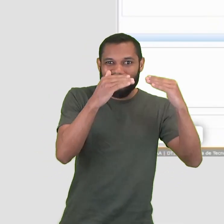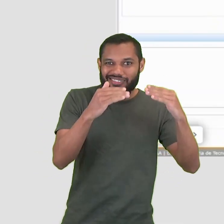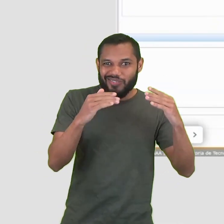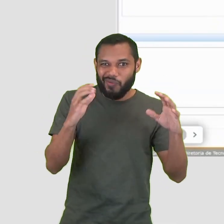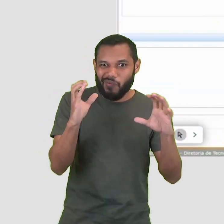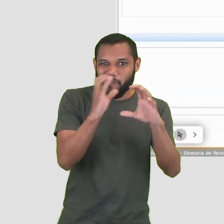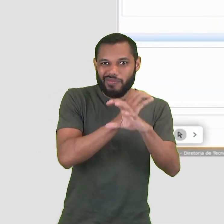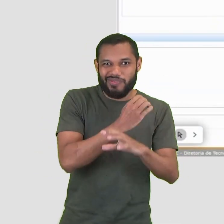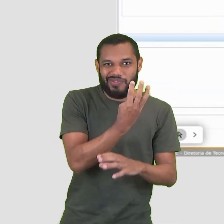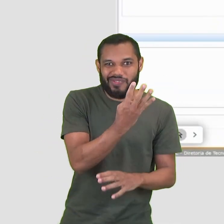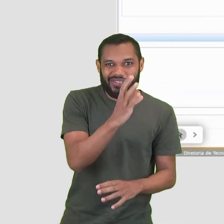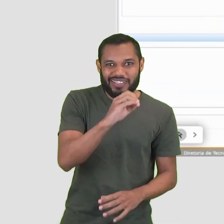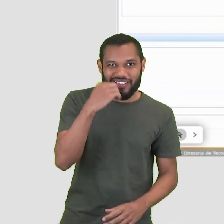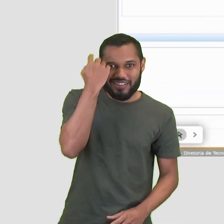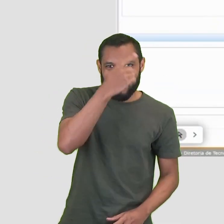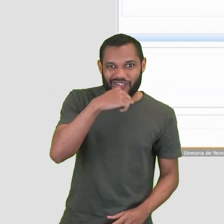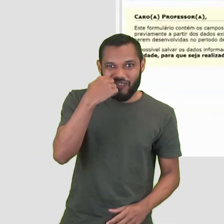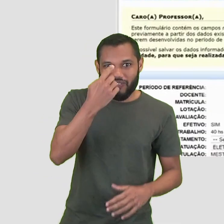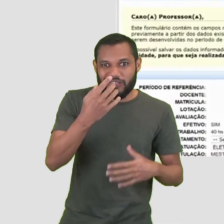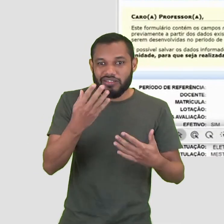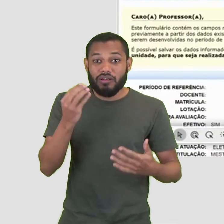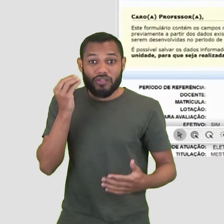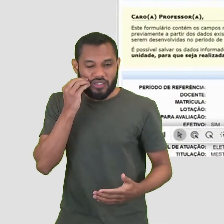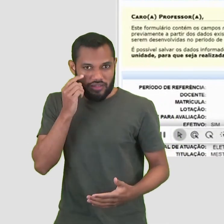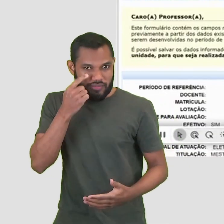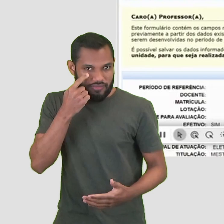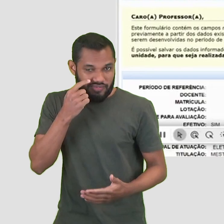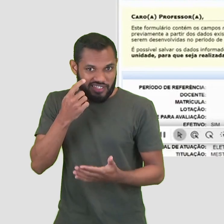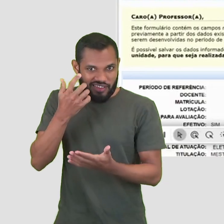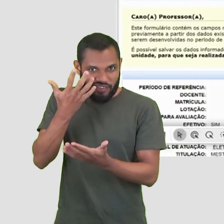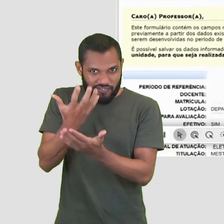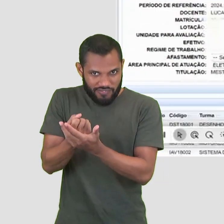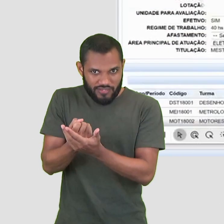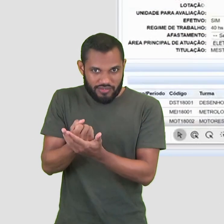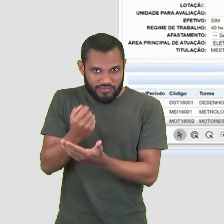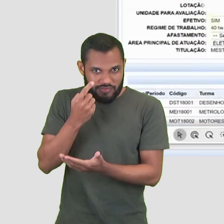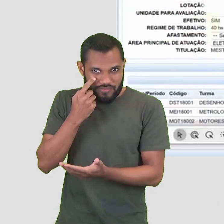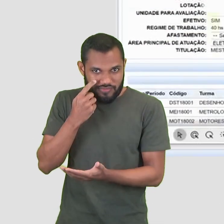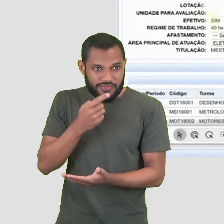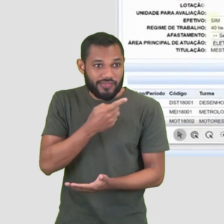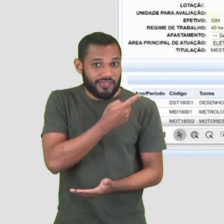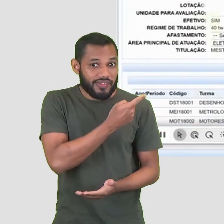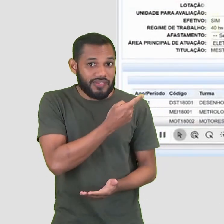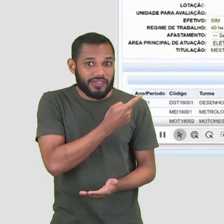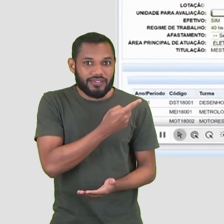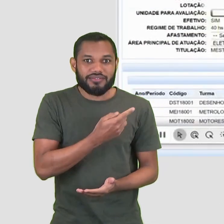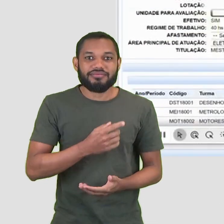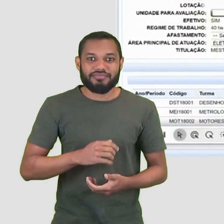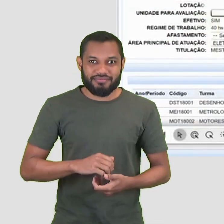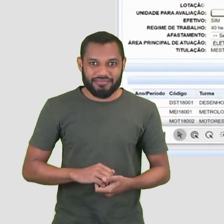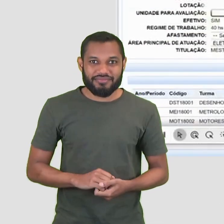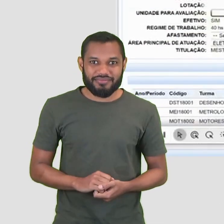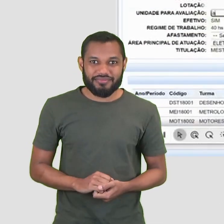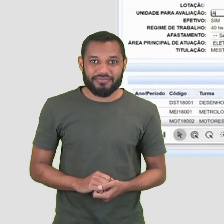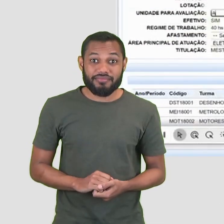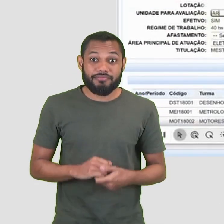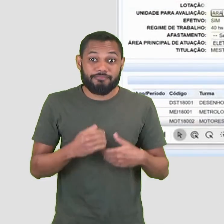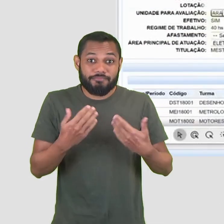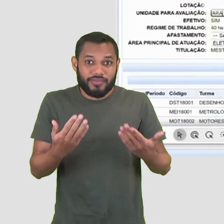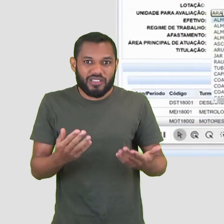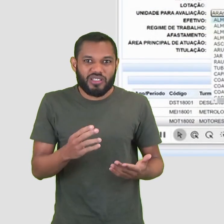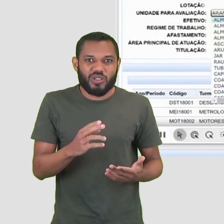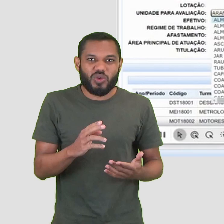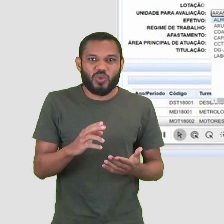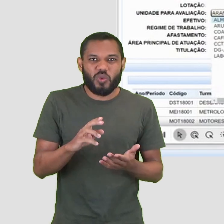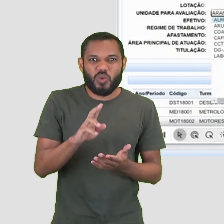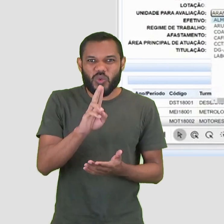Então, a gente vai tentar aqui fazer o teste para gravar. Nesse caso, né, a unidade de avaliação a gente já